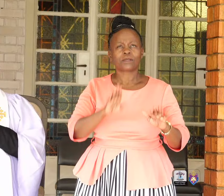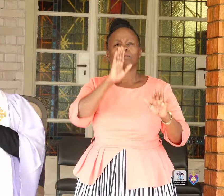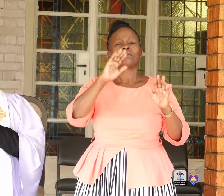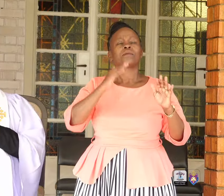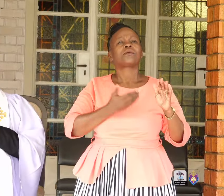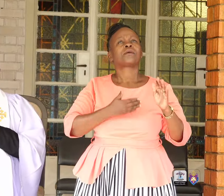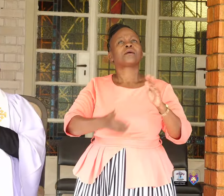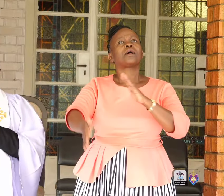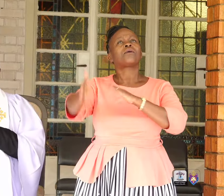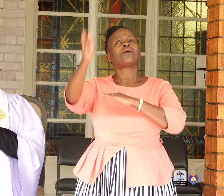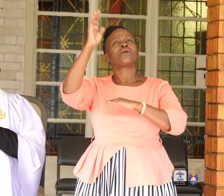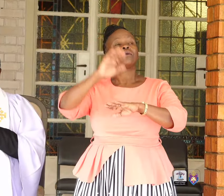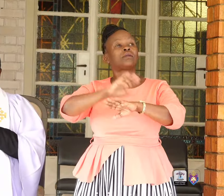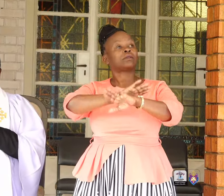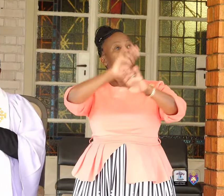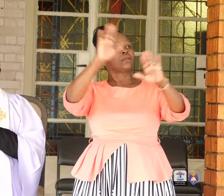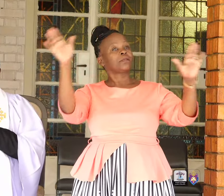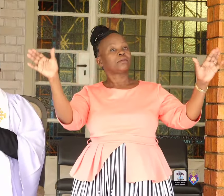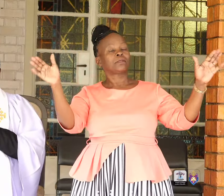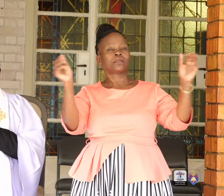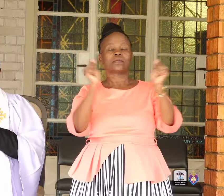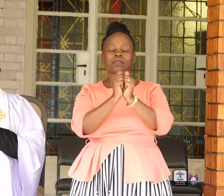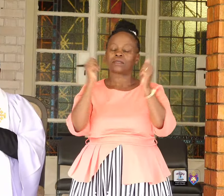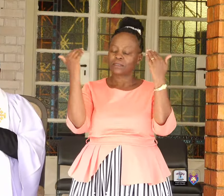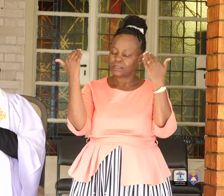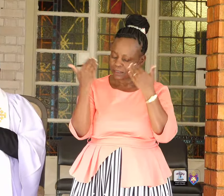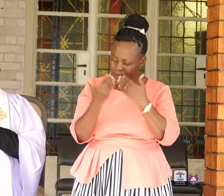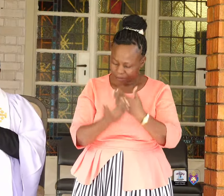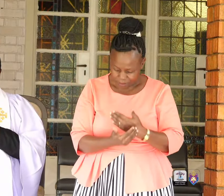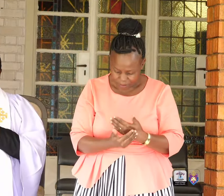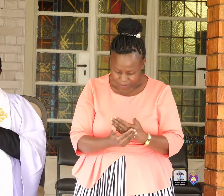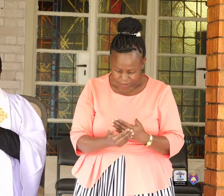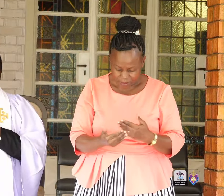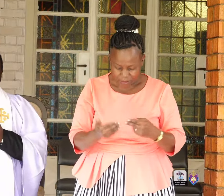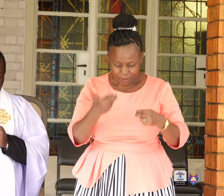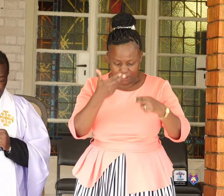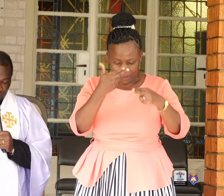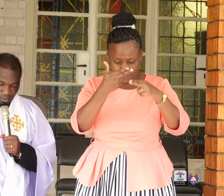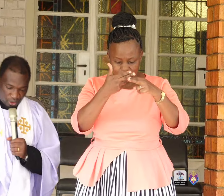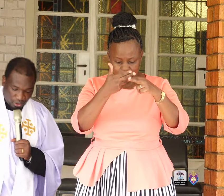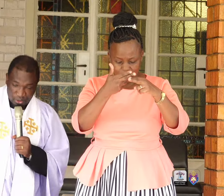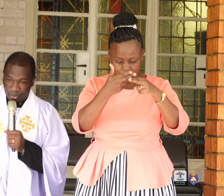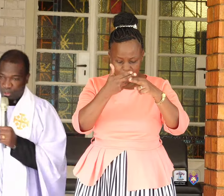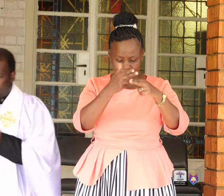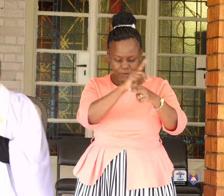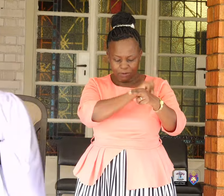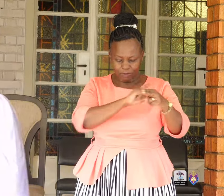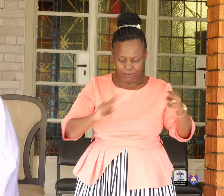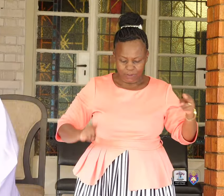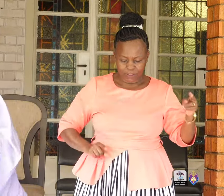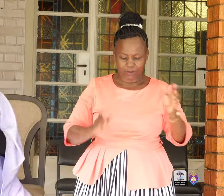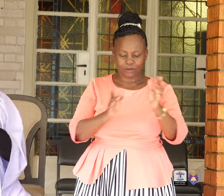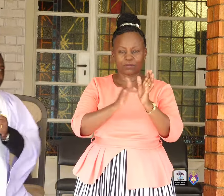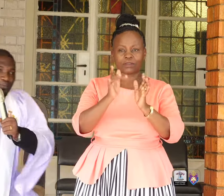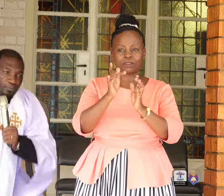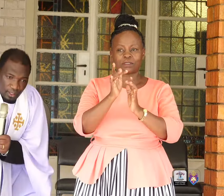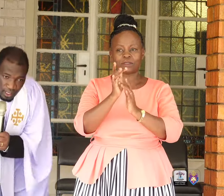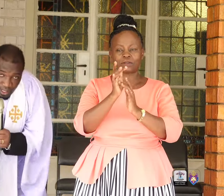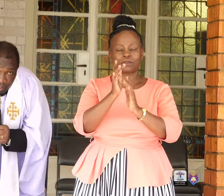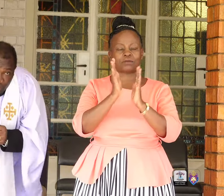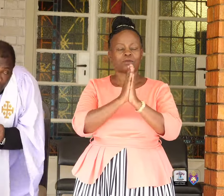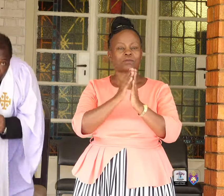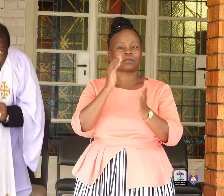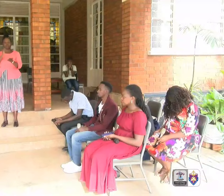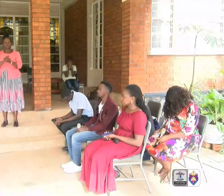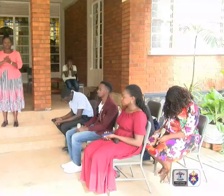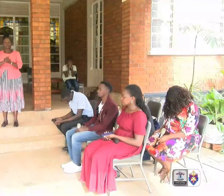waffe emisana n'ekiro, mu linnya erya Yesu Kristo mwe tusabidde.